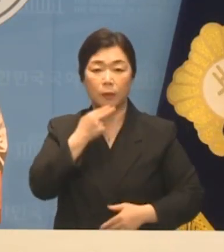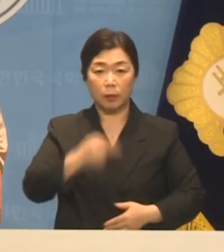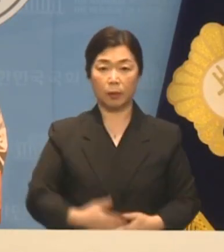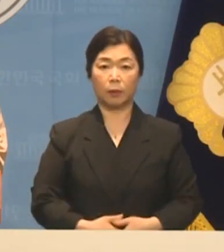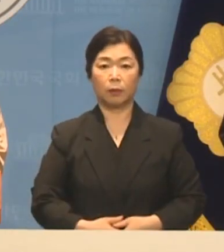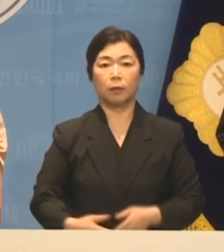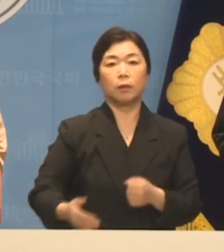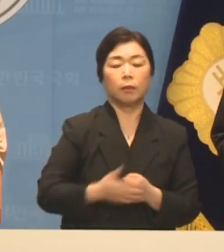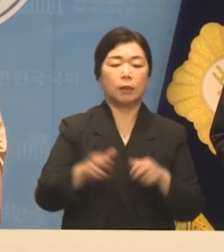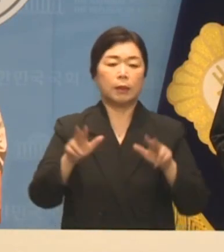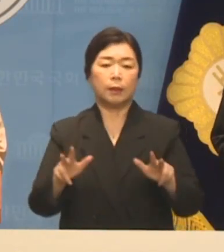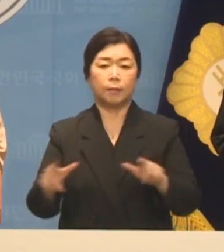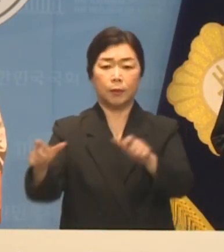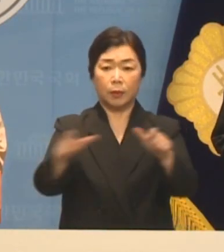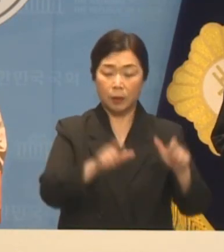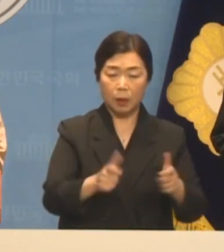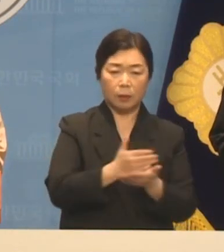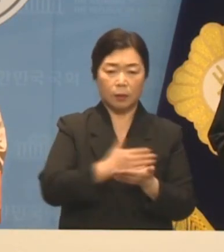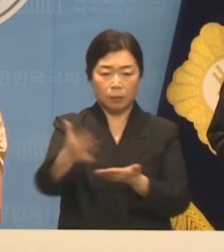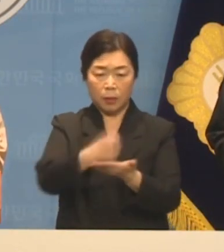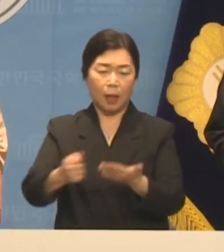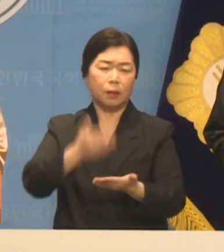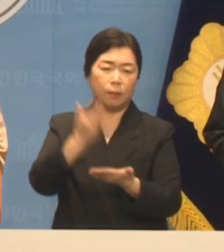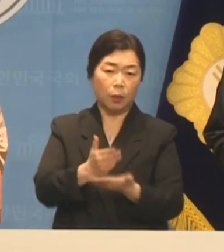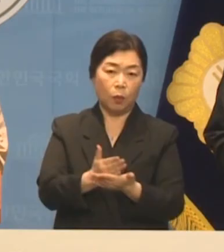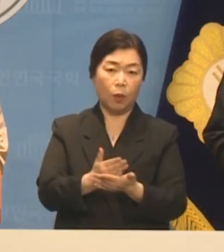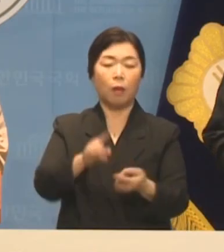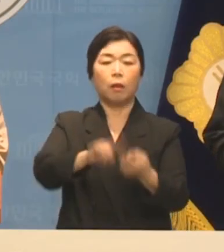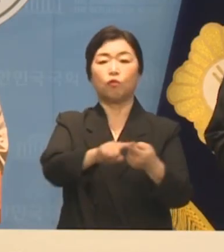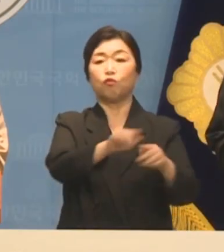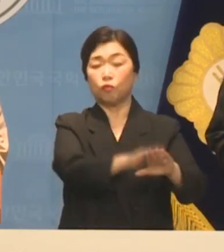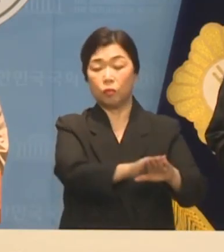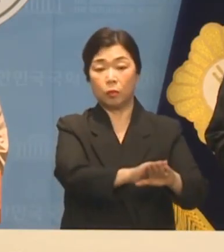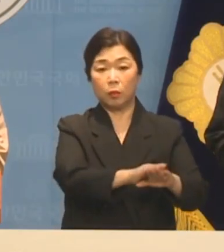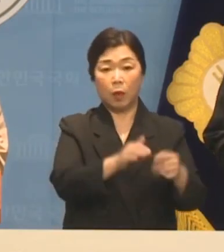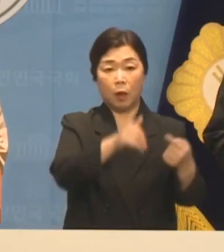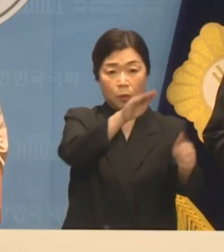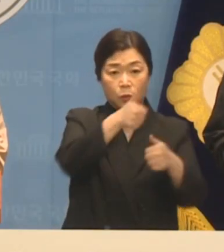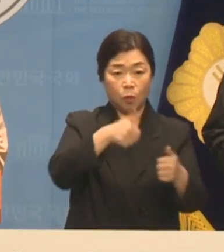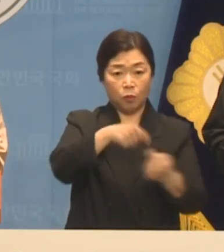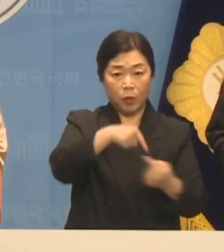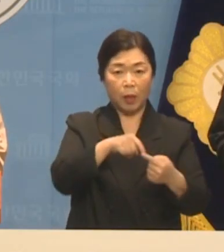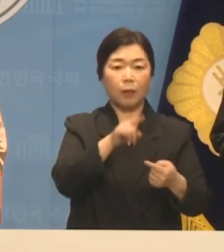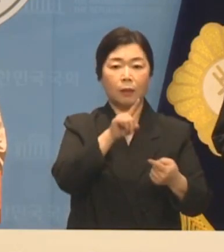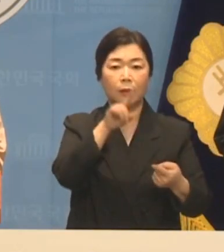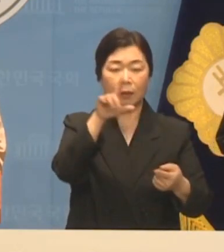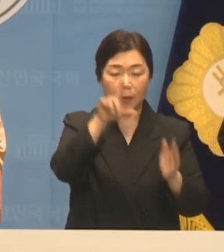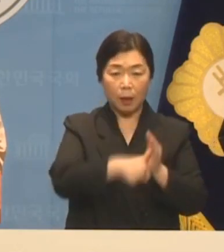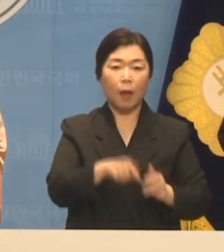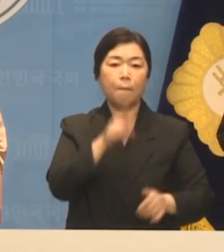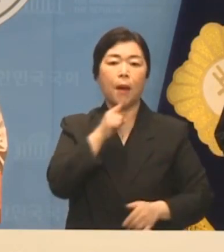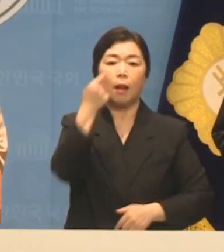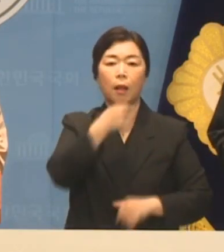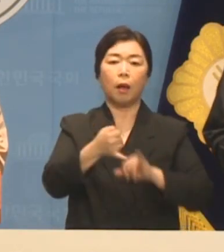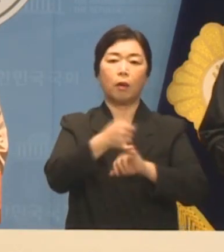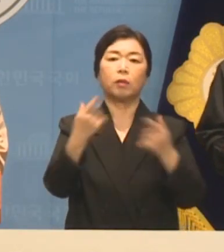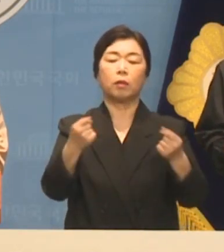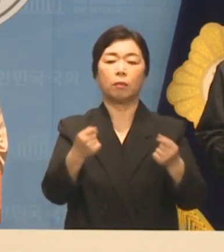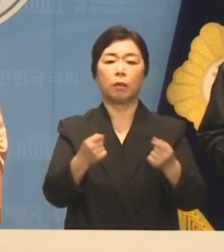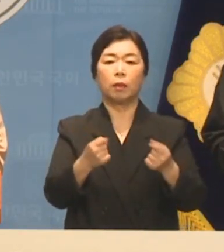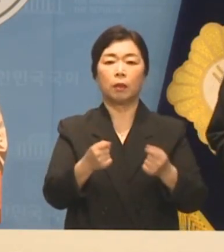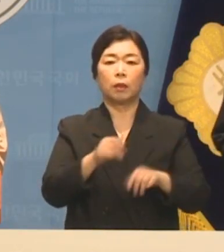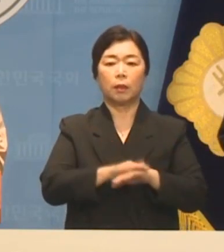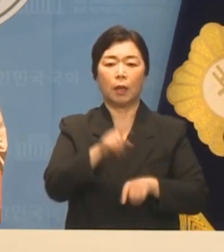즉시 해당 구역에 대한 클렌징을 철회하고 청문회 약속과 상생 협약을 이행해야 할 것이다. 4월